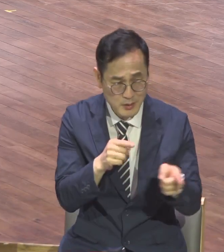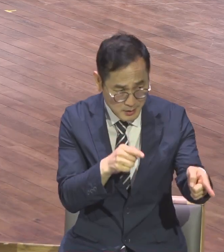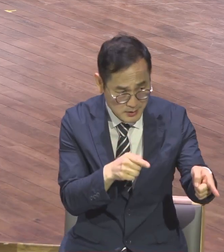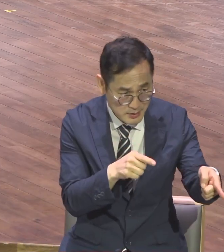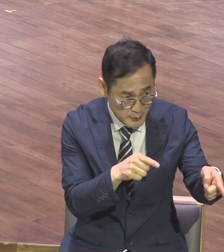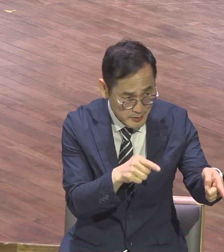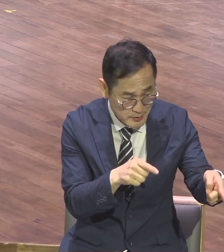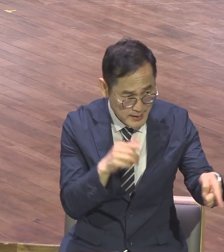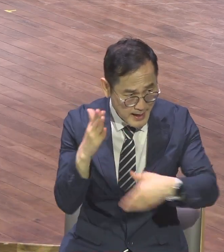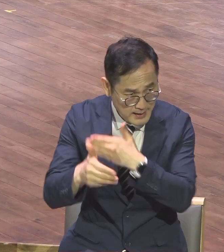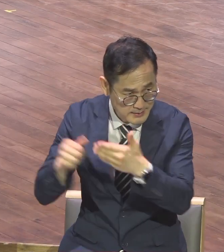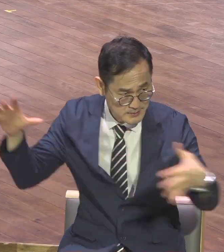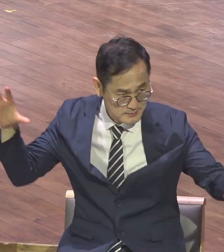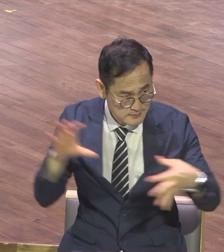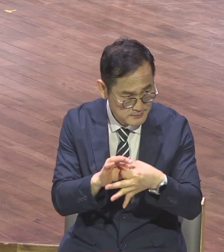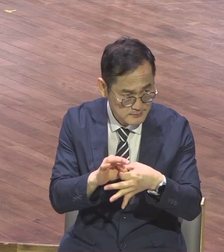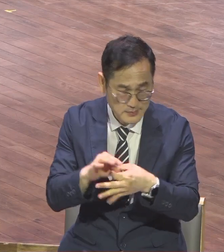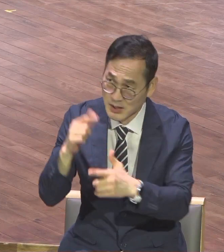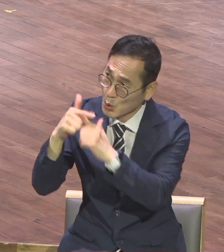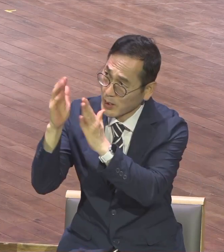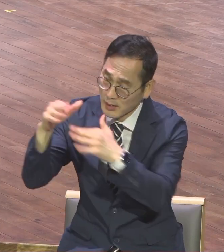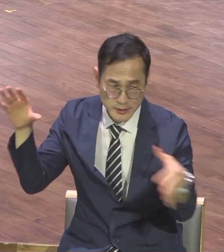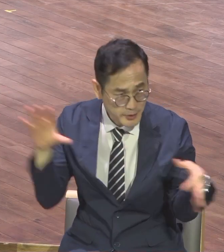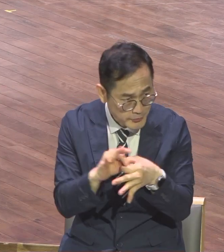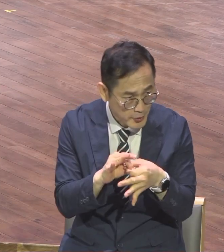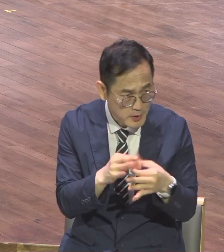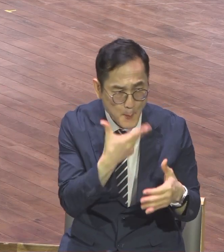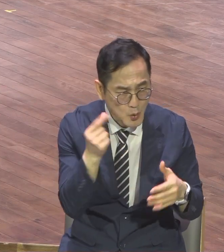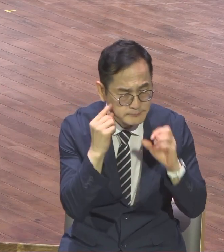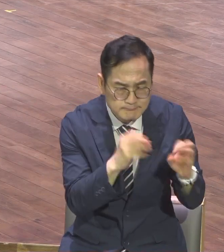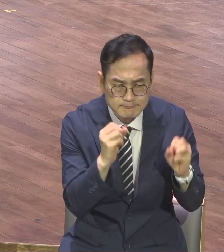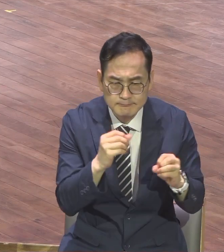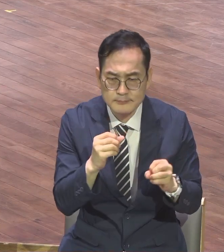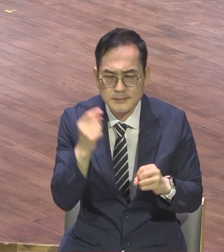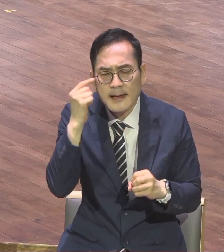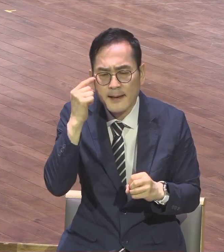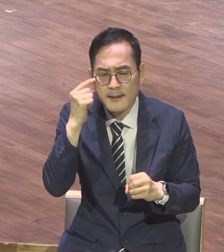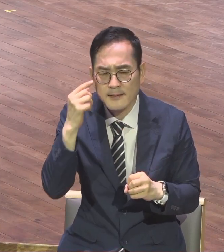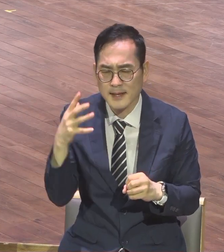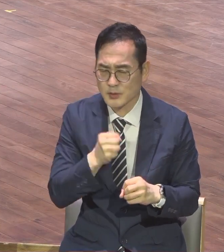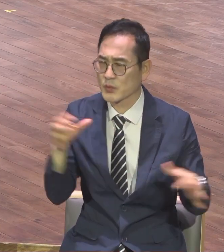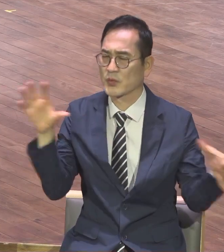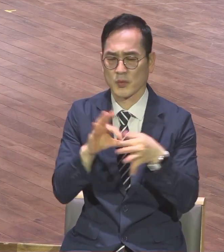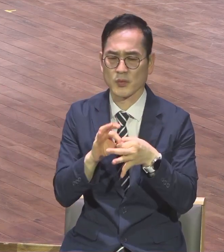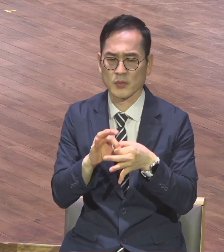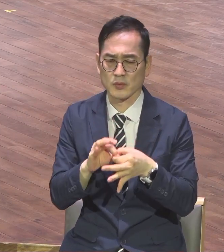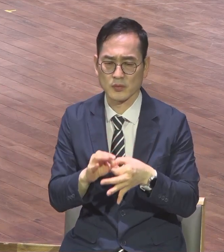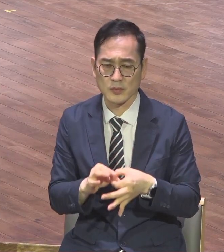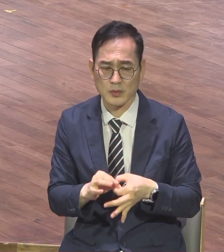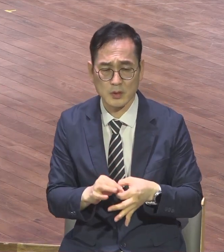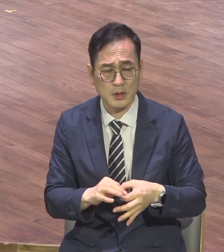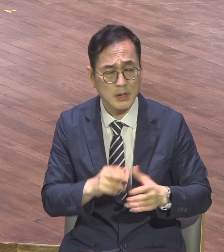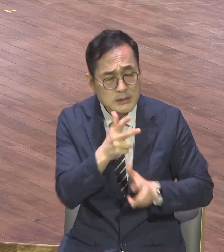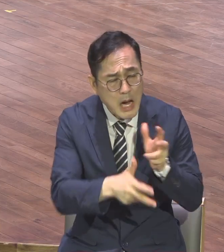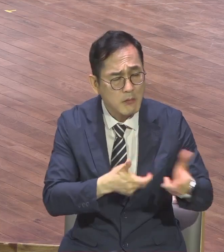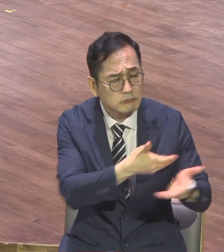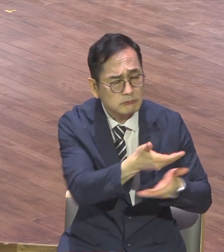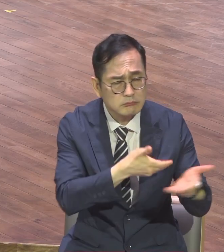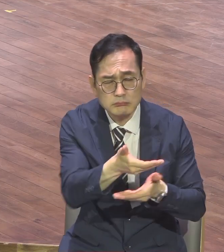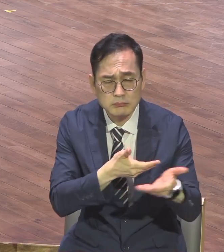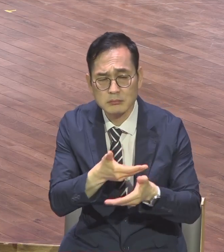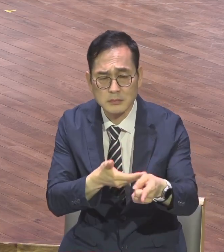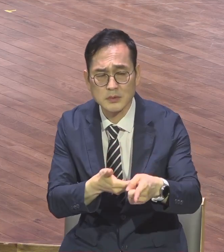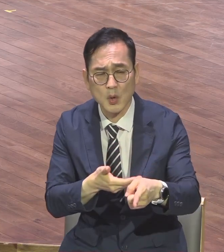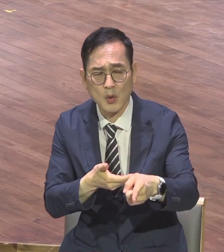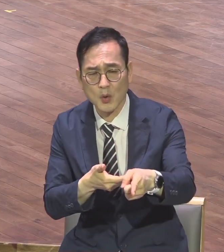이 사업하는 분들은요, 해외 사업하고 있으면 각 나라 그 거래처 사람인들 접촉을 할